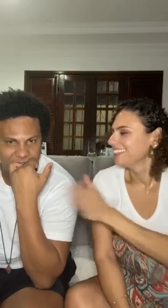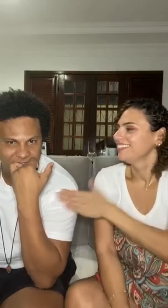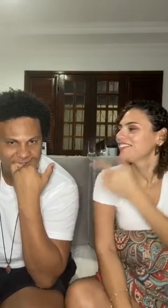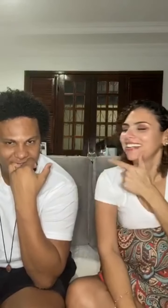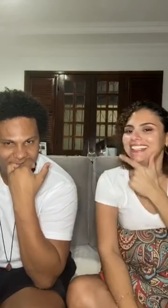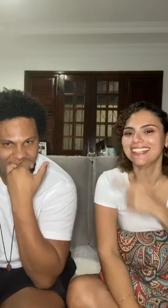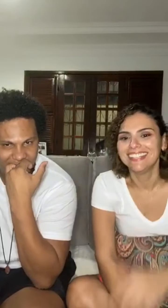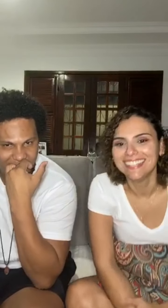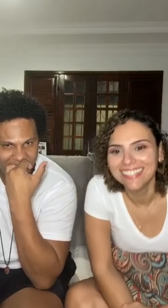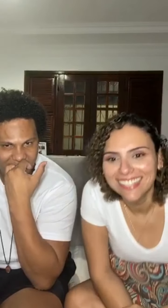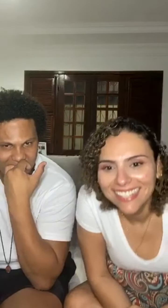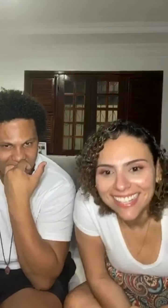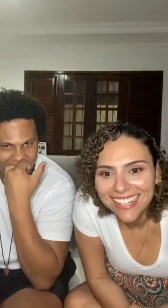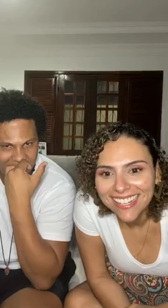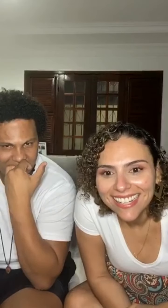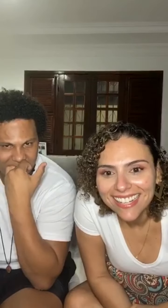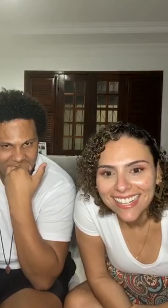Vai, né?